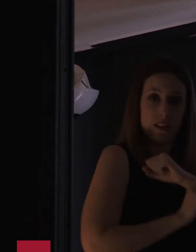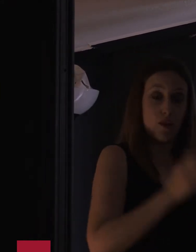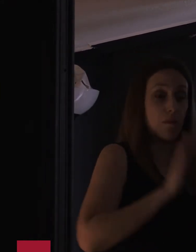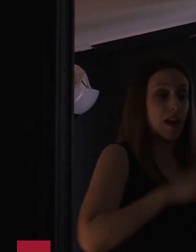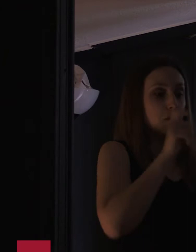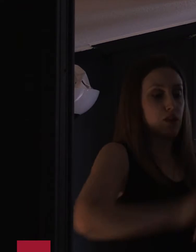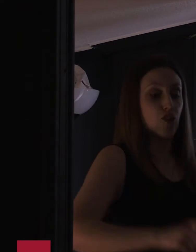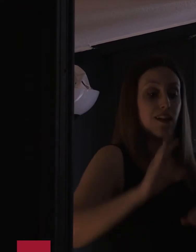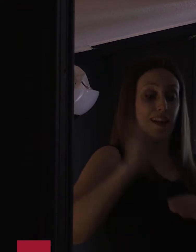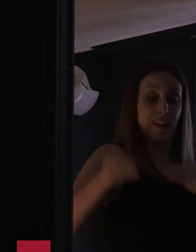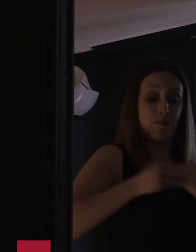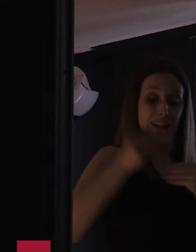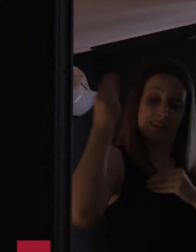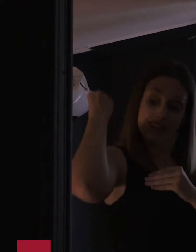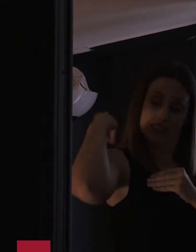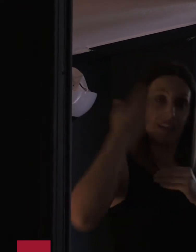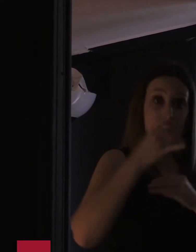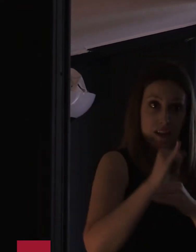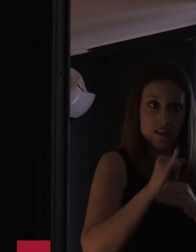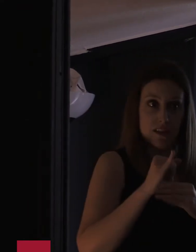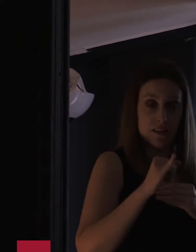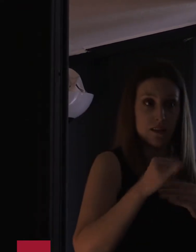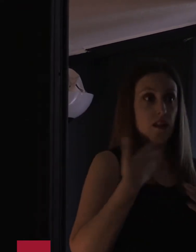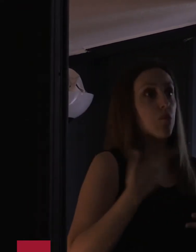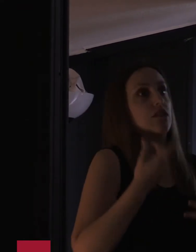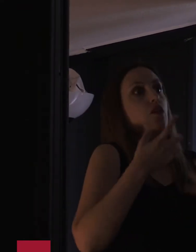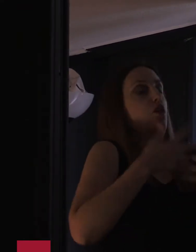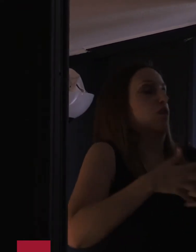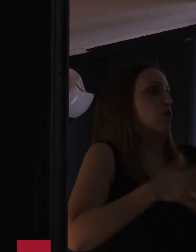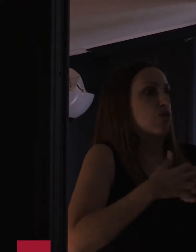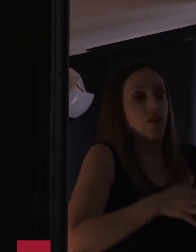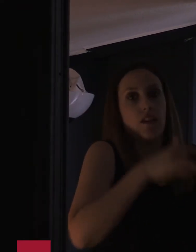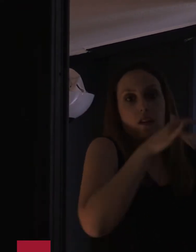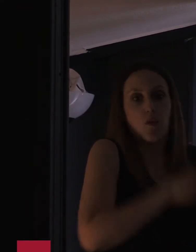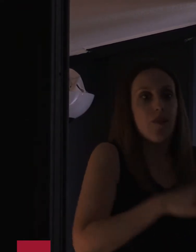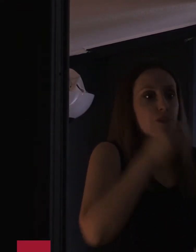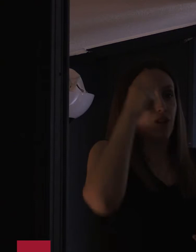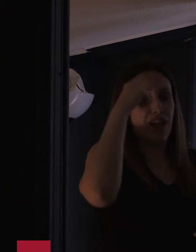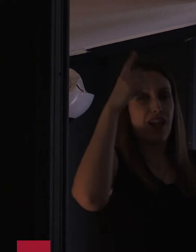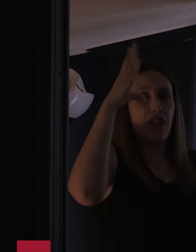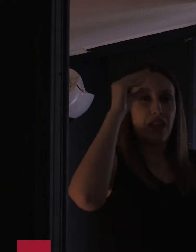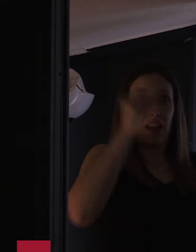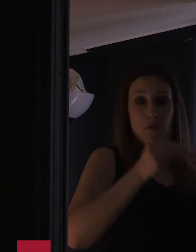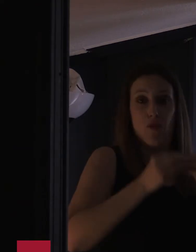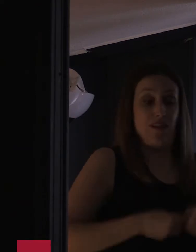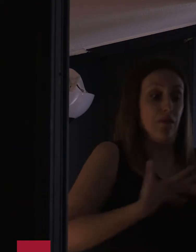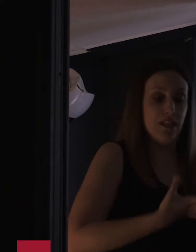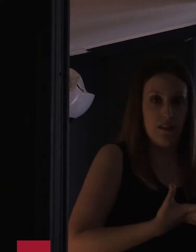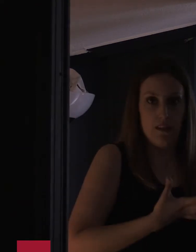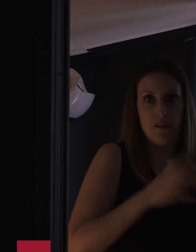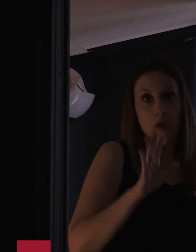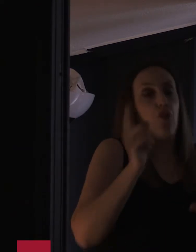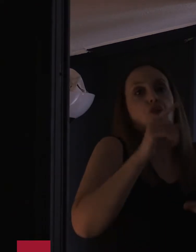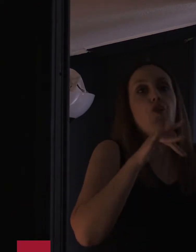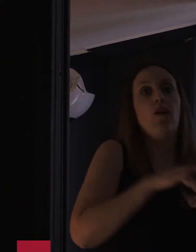vida y el implante solo funcione cuando el cerebro dispara, pero no cuando arranca un coche o cuando cualquier otra cosa genera un campo magnético, ¿vale? Y